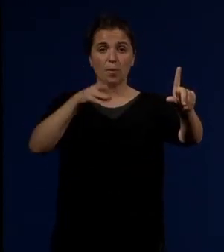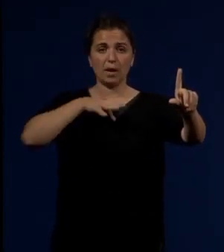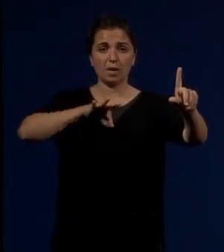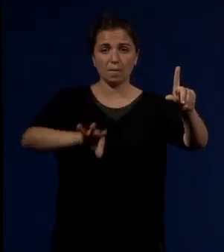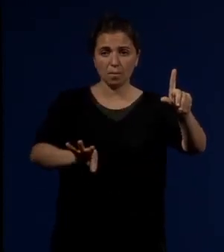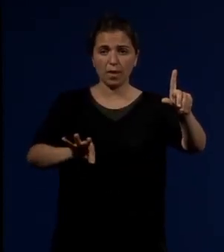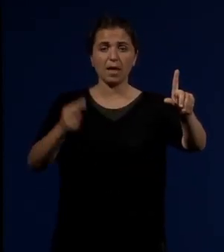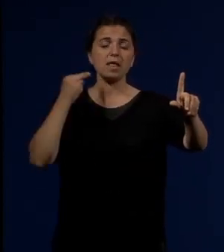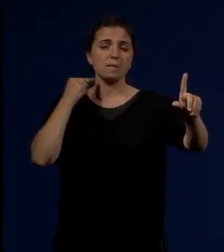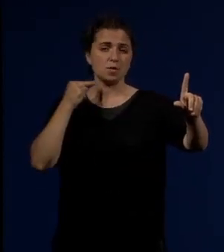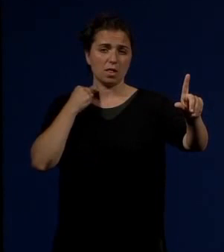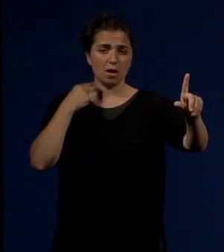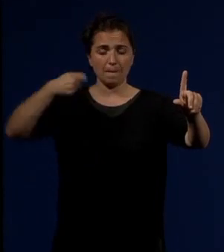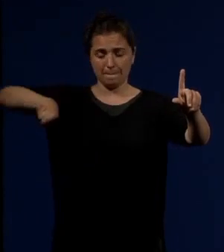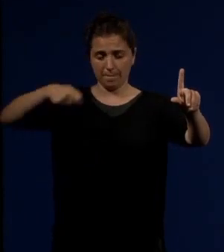presidente da Deputación de Ourense,